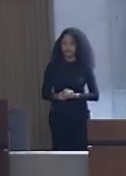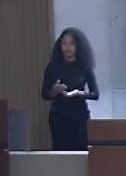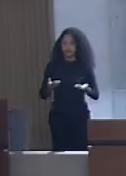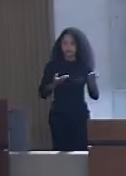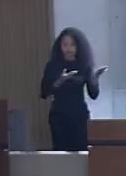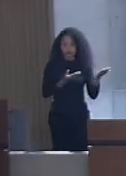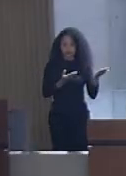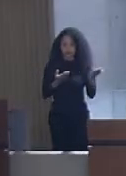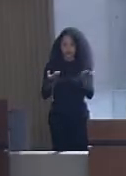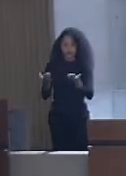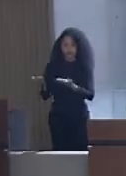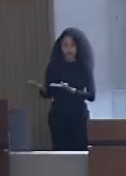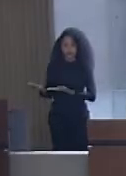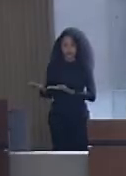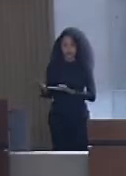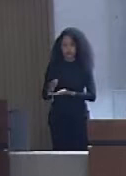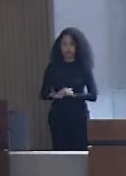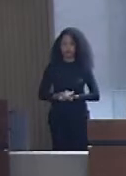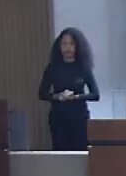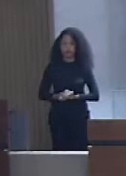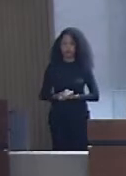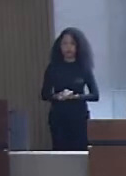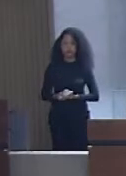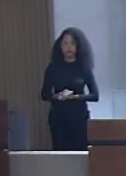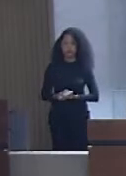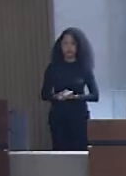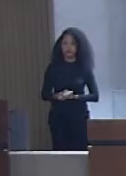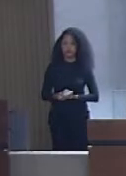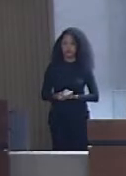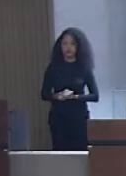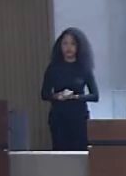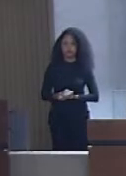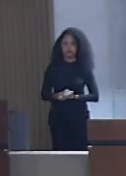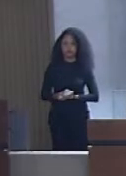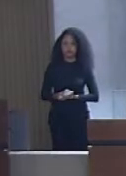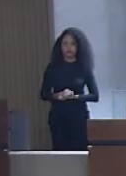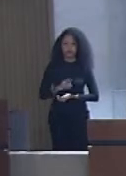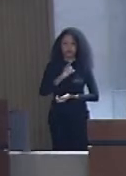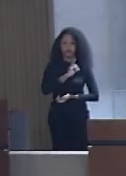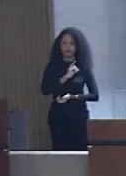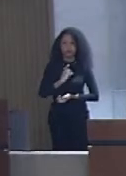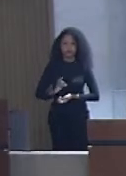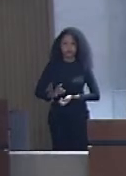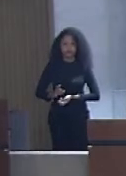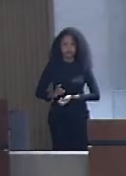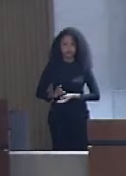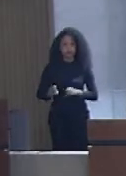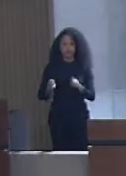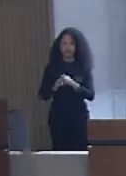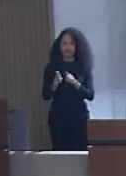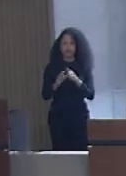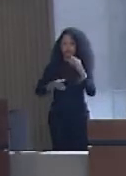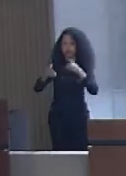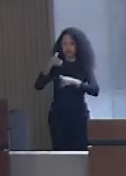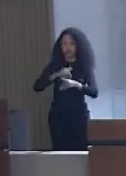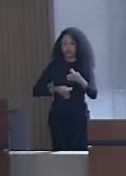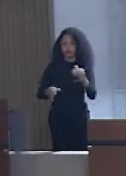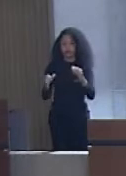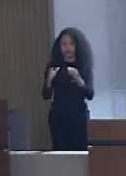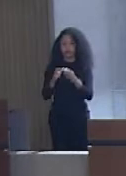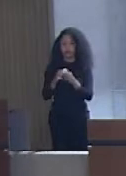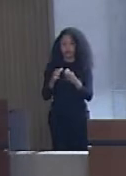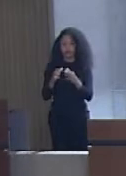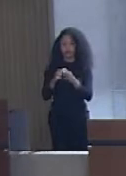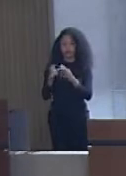a palavra ao nosso querido deputado e membro da Comissão